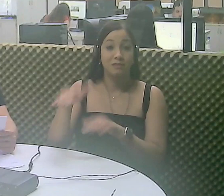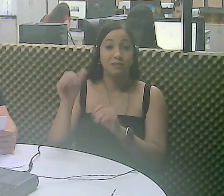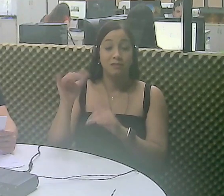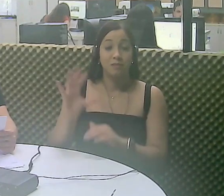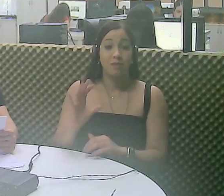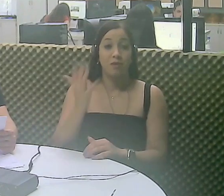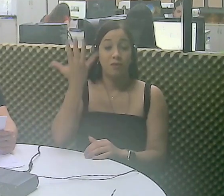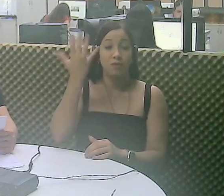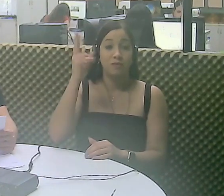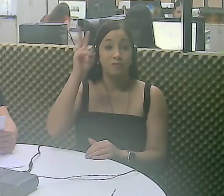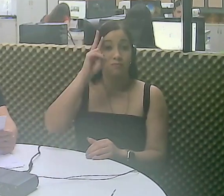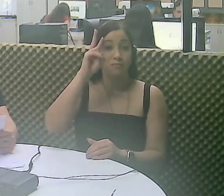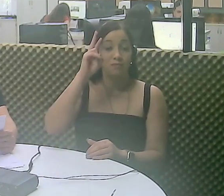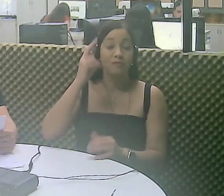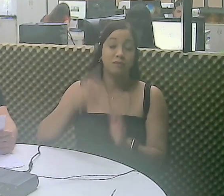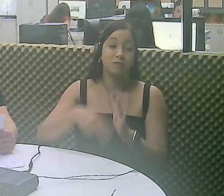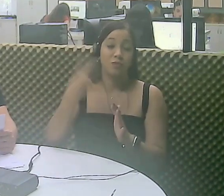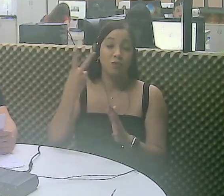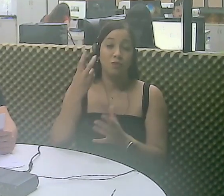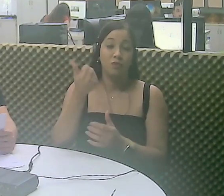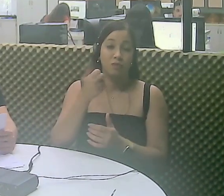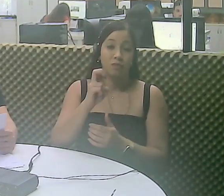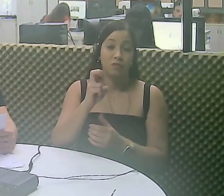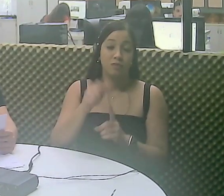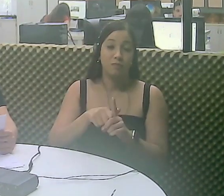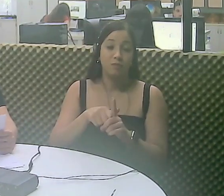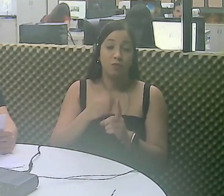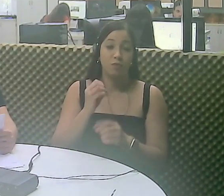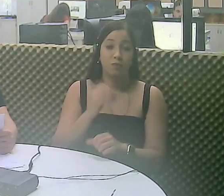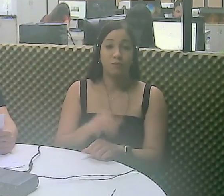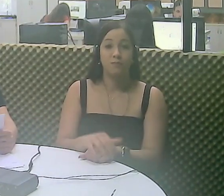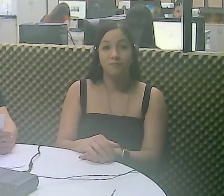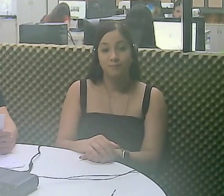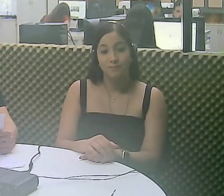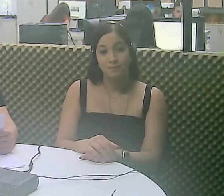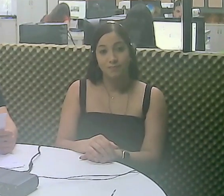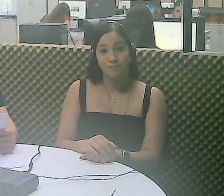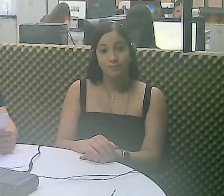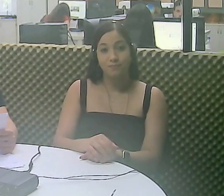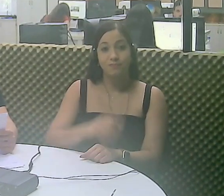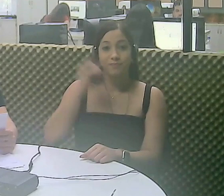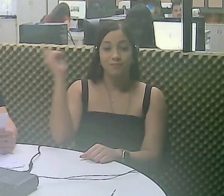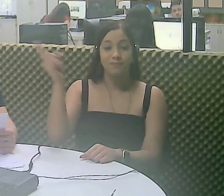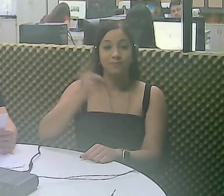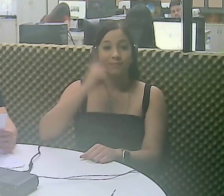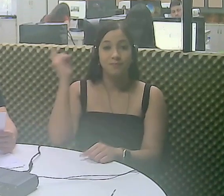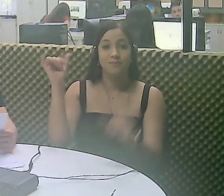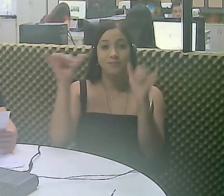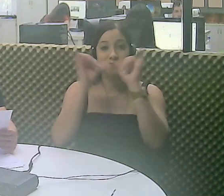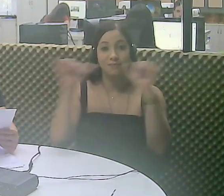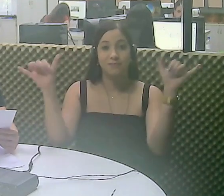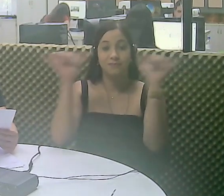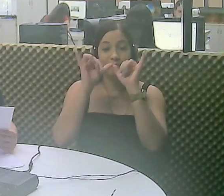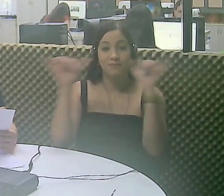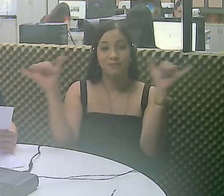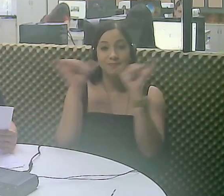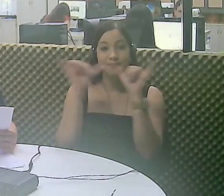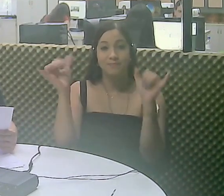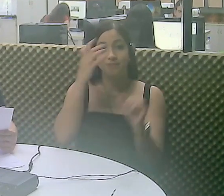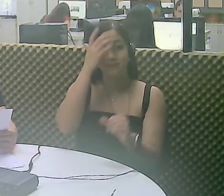vai ocorrer na segunda quinzena de outubro.